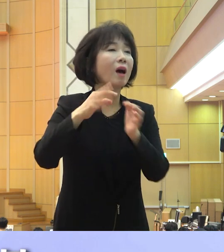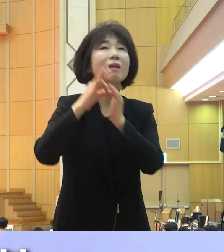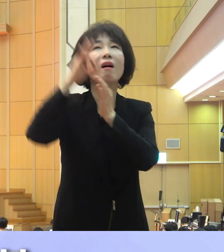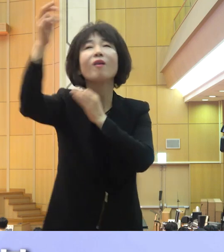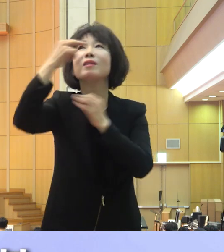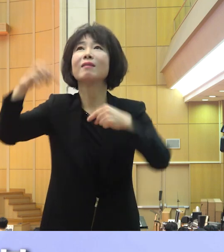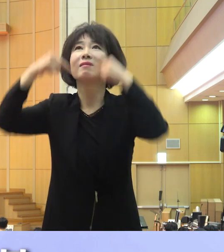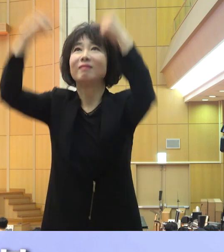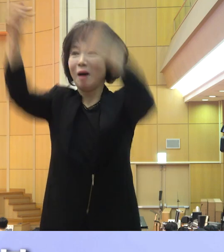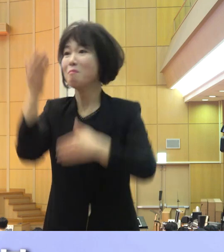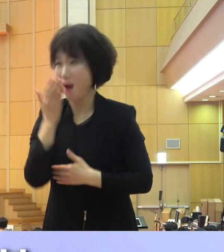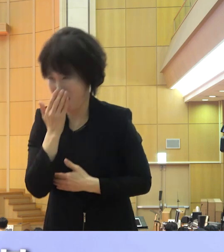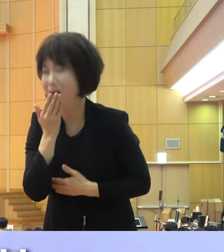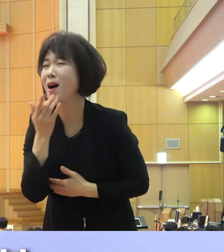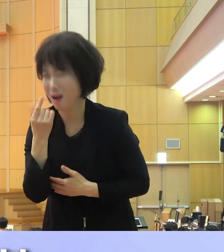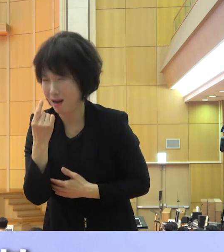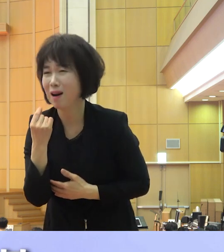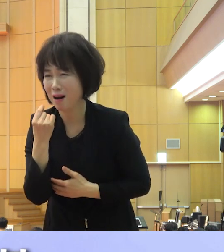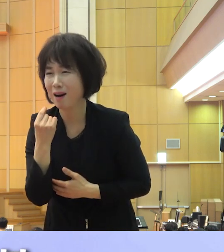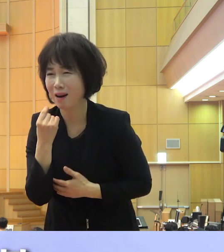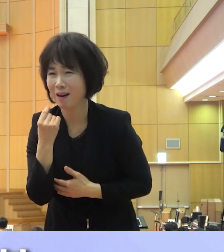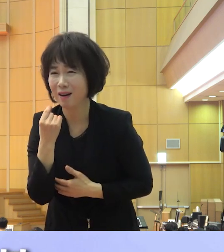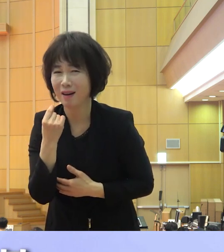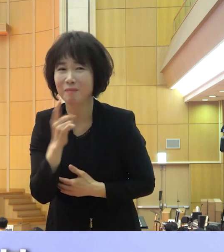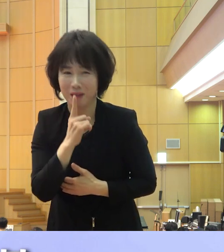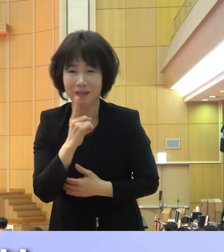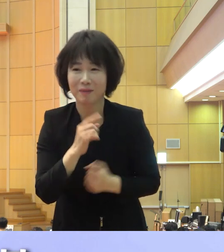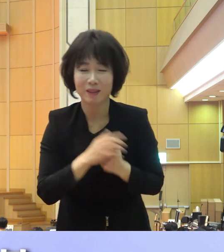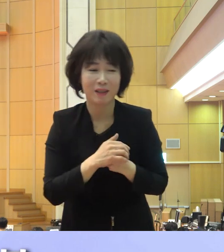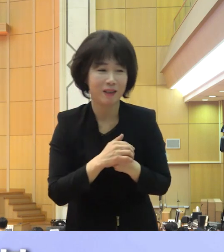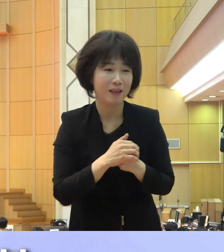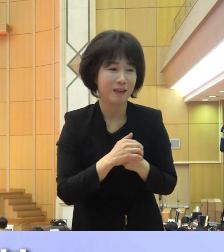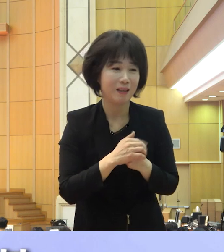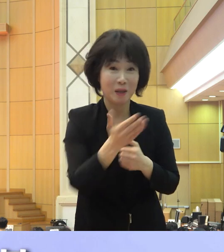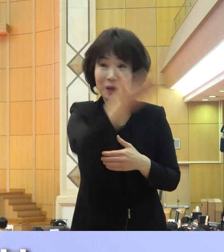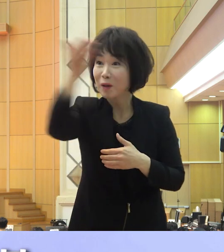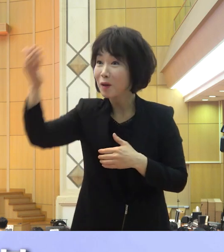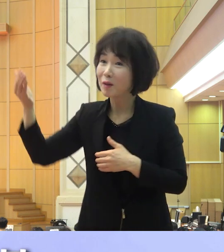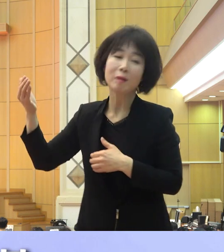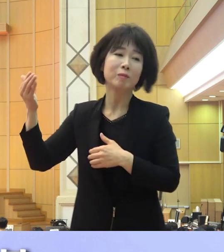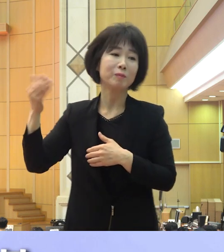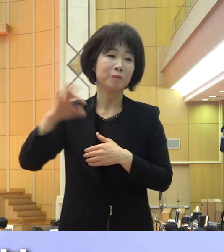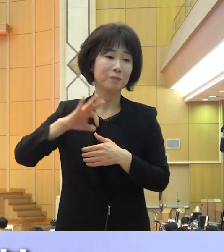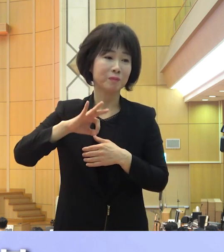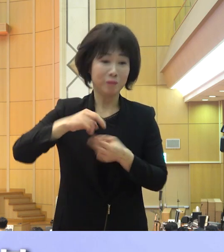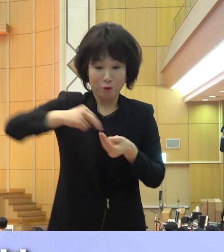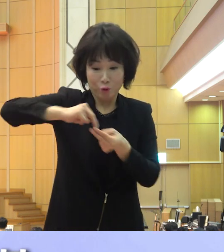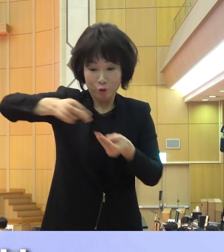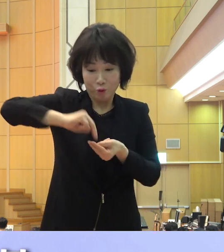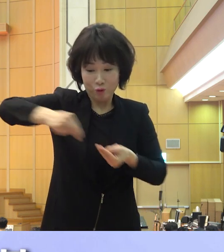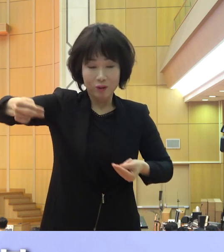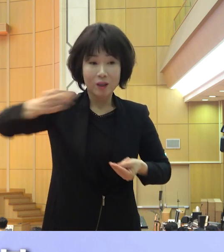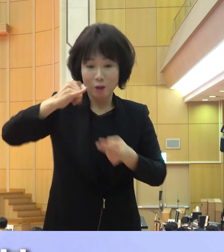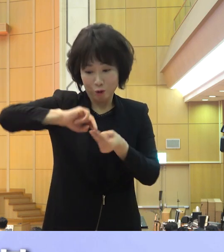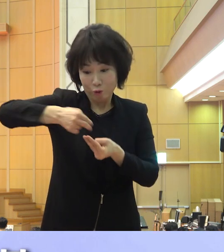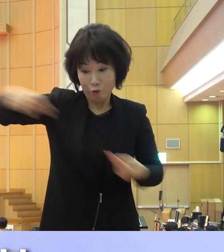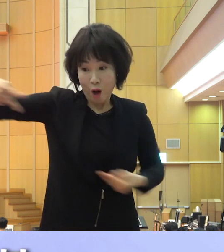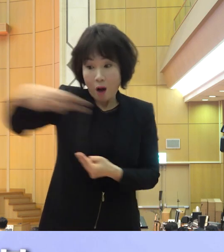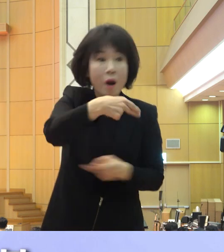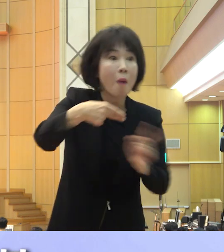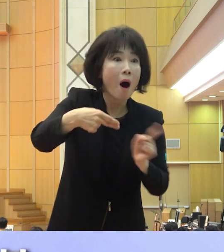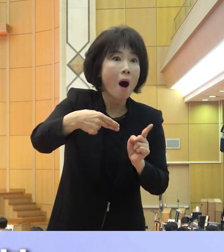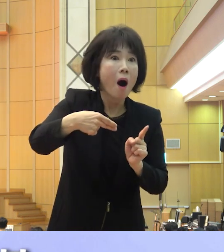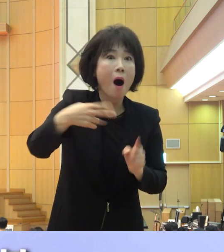것입니다. 여러분, 이거 잘 알아야 되는 것입니다. 여러분, 줄 끊어지면 큰일 나지요.